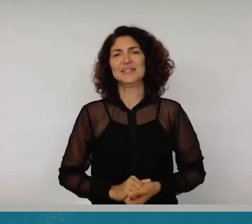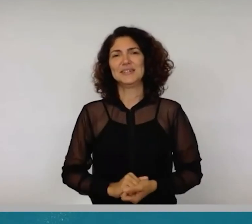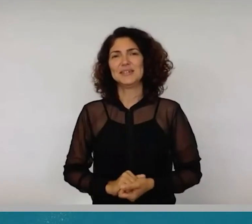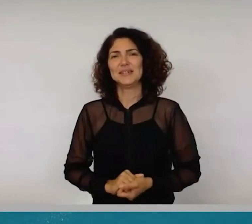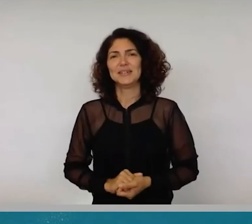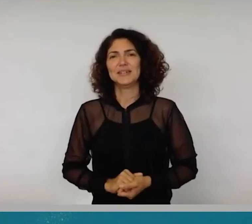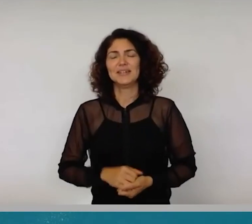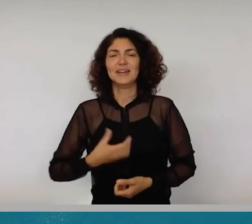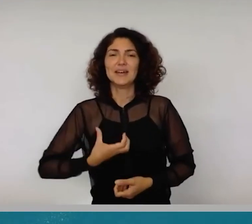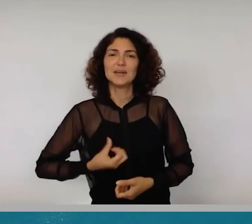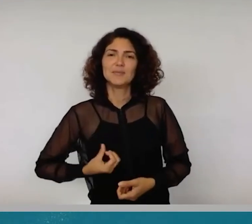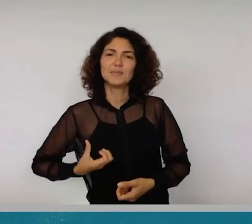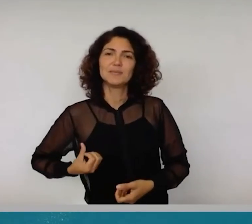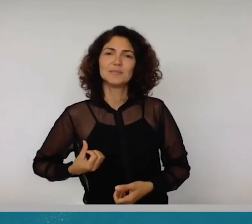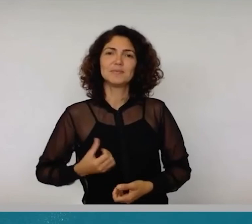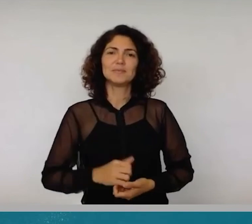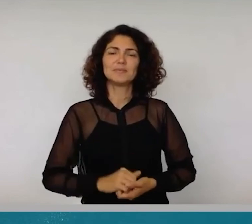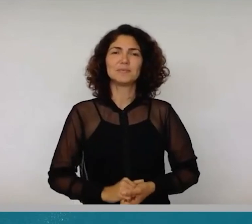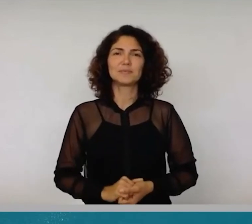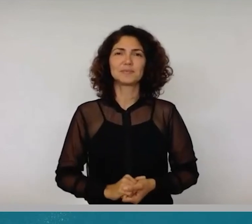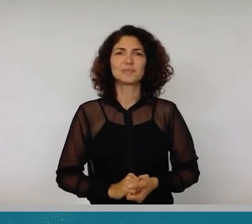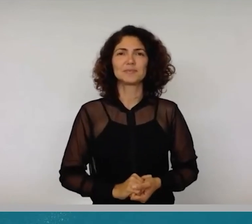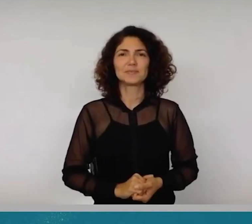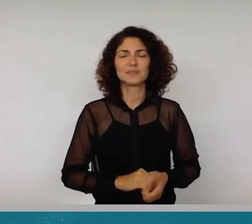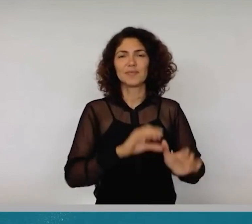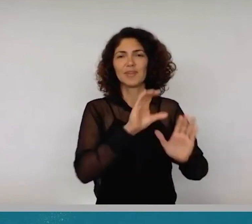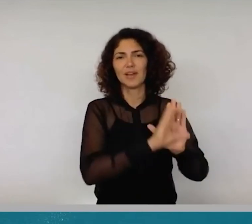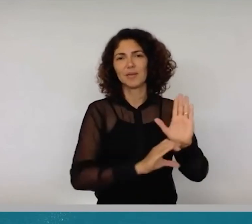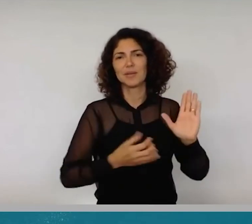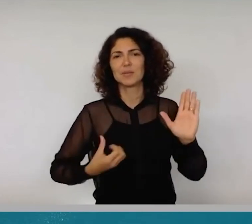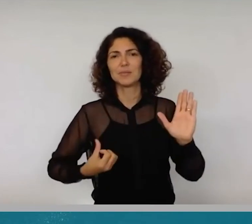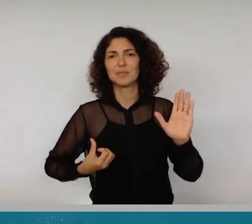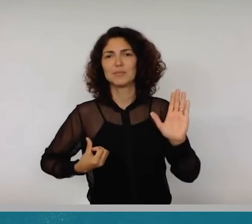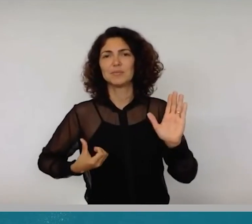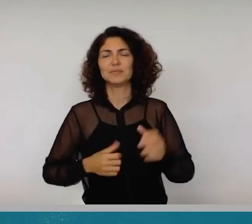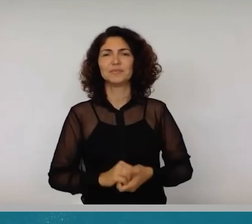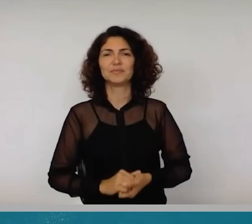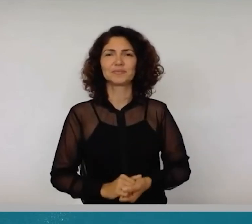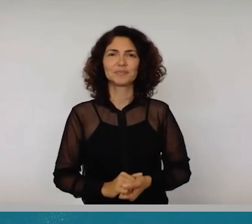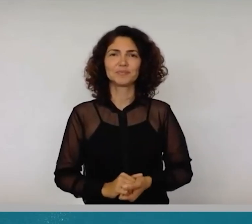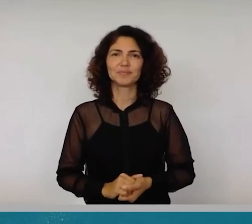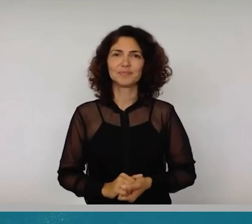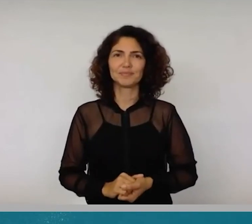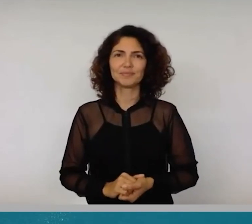66, eu vou ler também na King James atualizada.